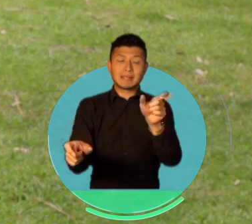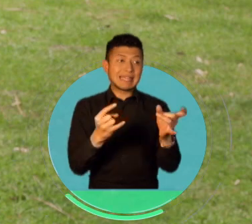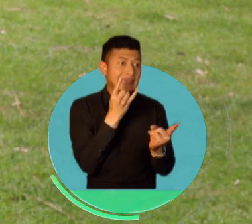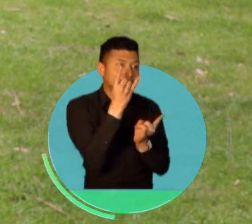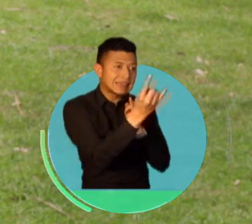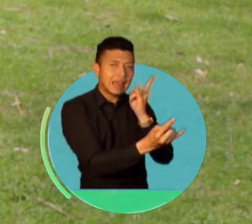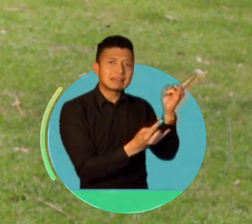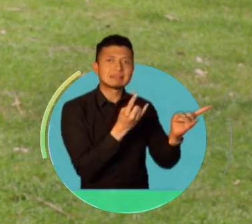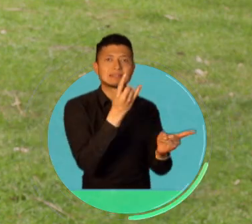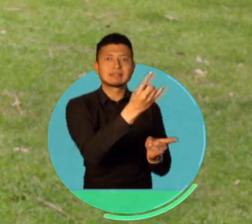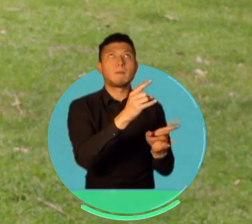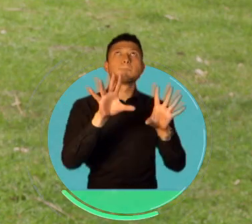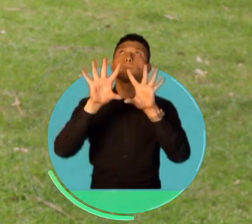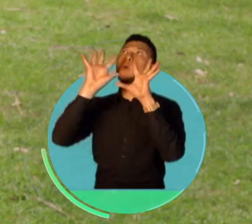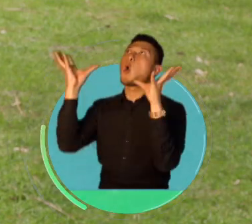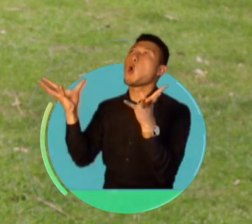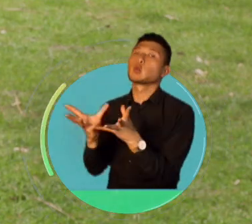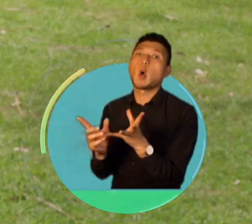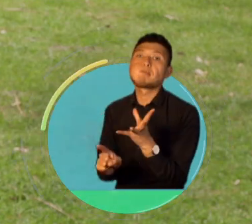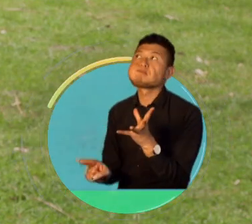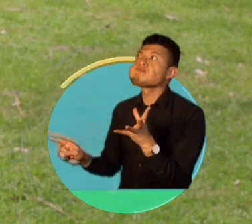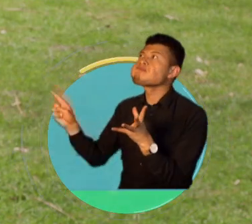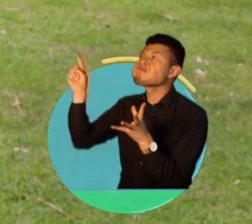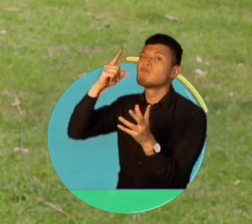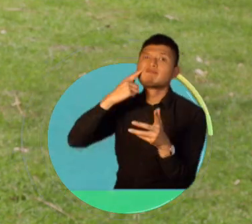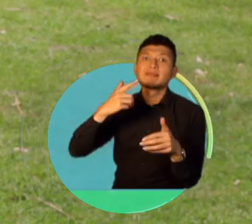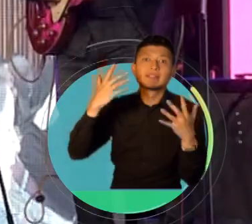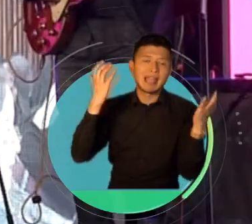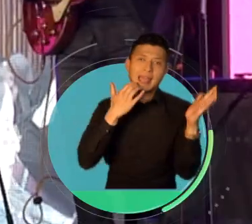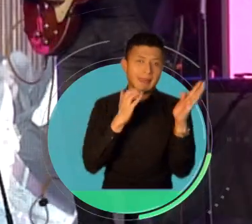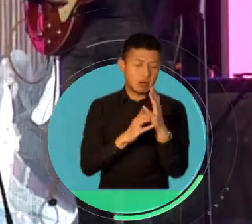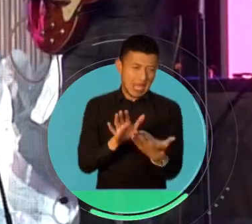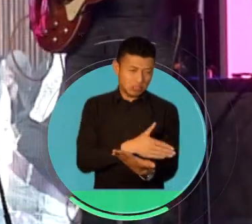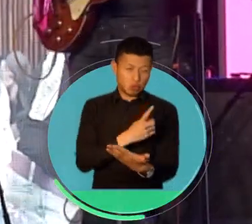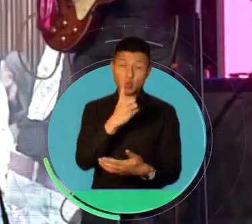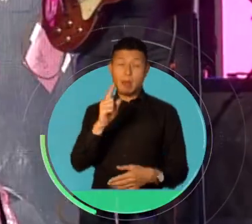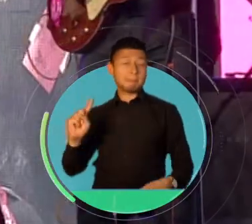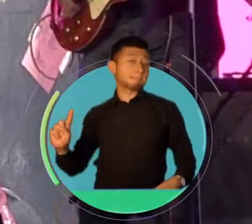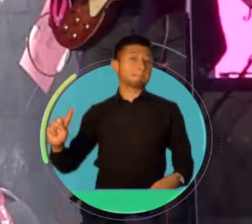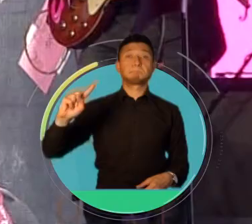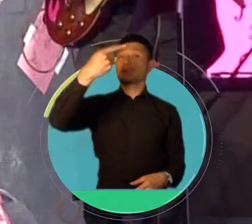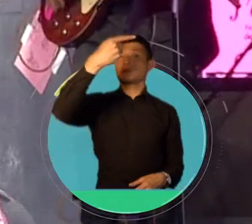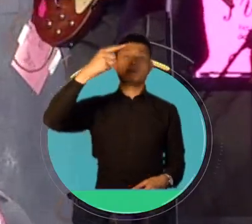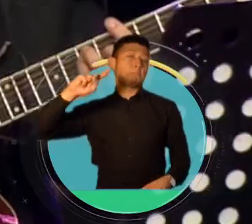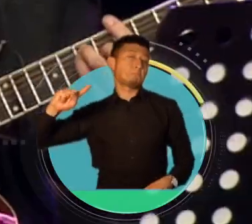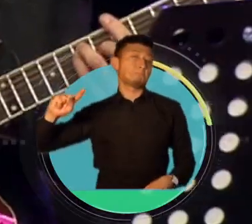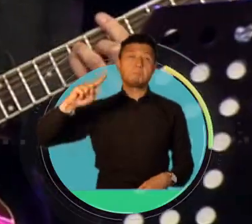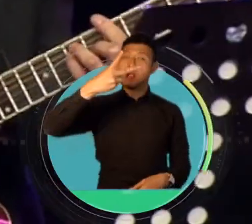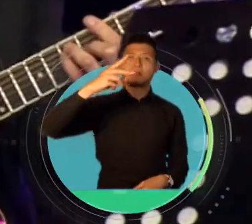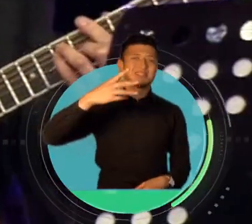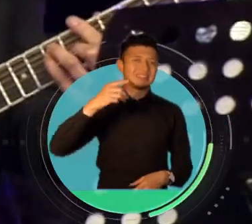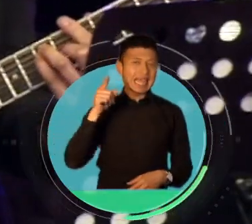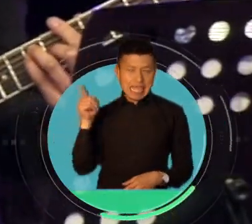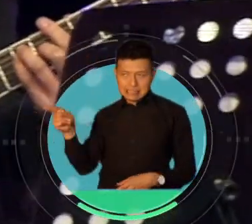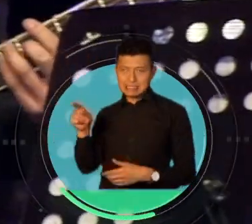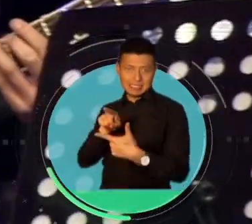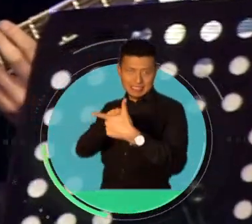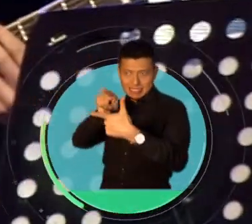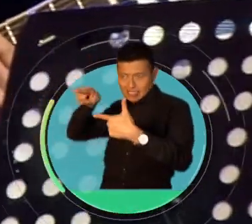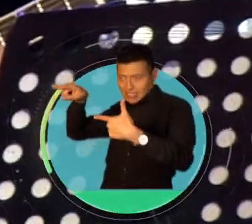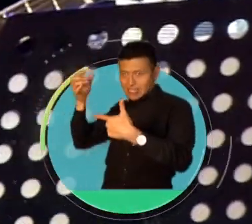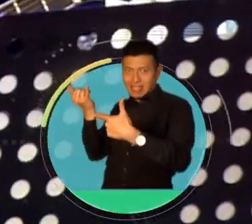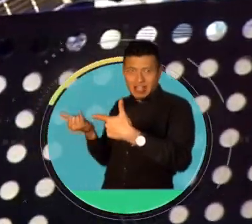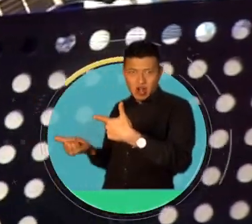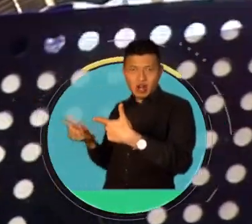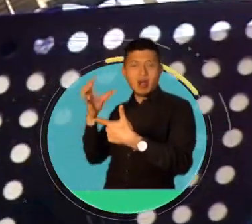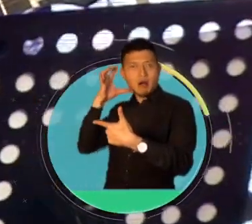interesados en los éxitos del mundo Por qué una canción es número uno porque está en ese listado es obedece